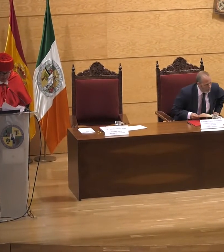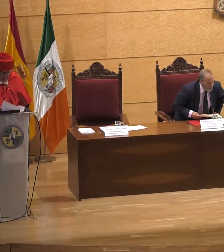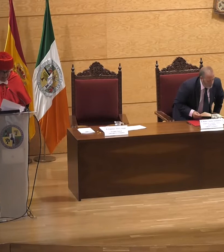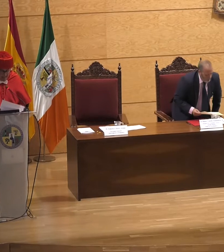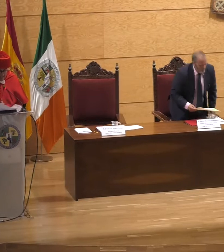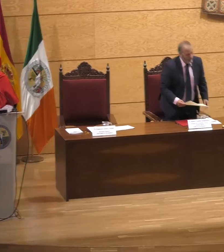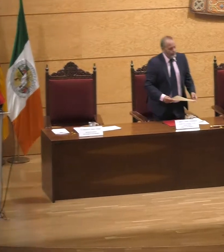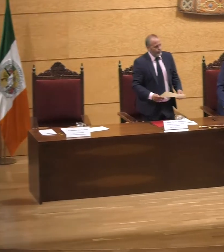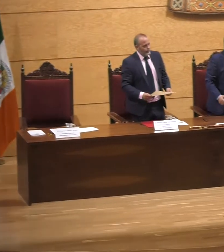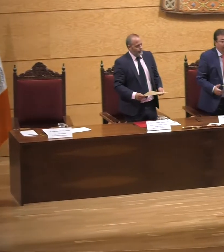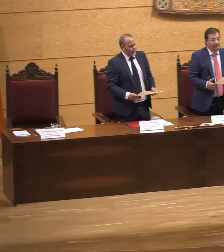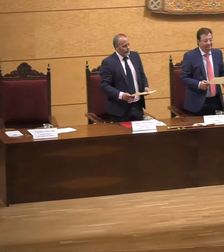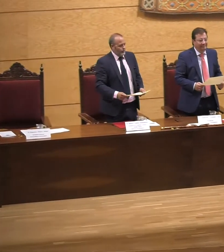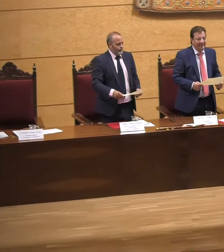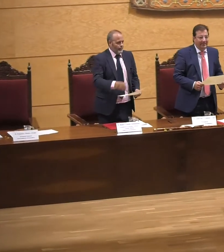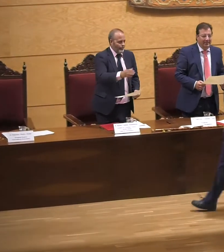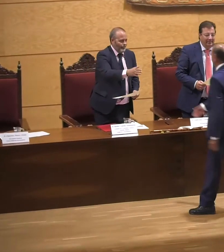Escuela de Ingenierías Agrarias.